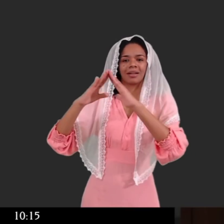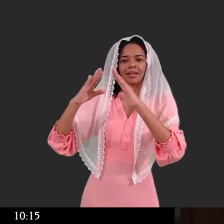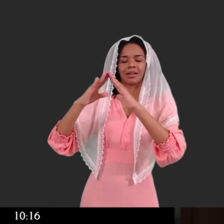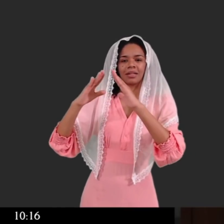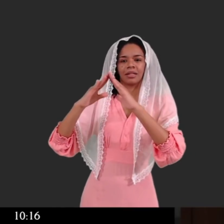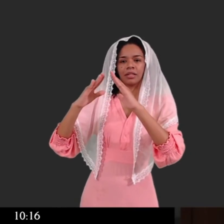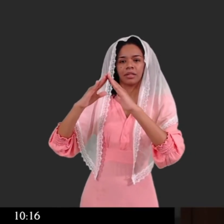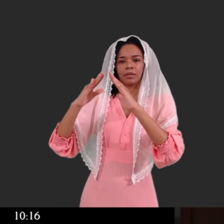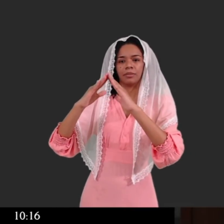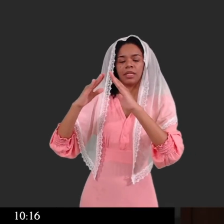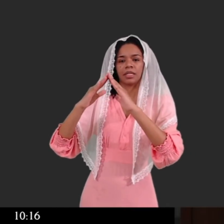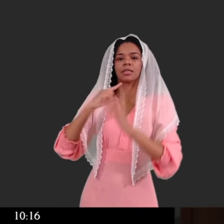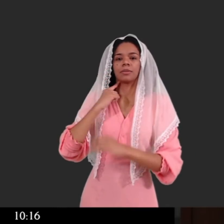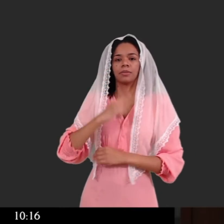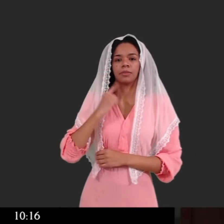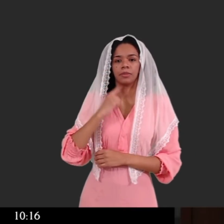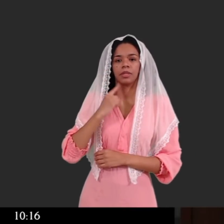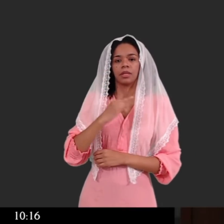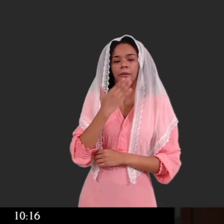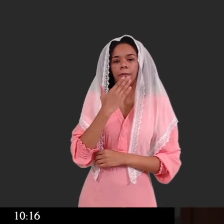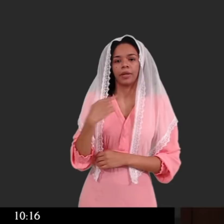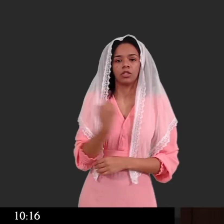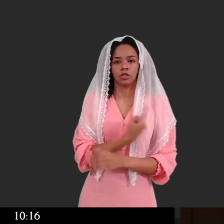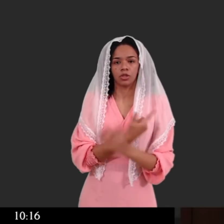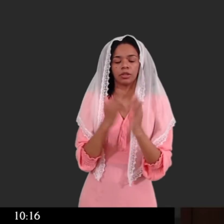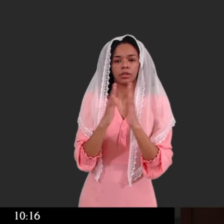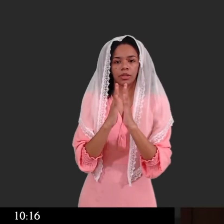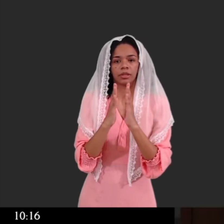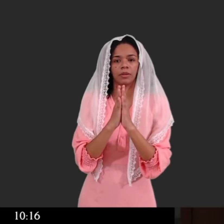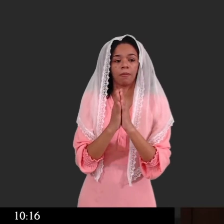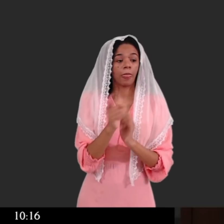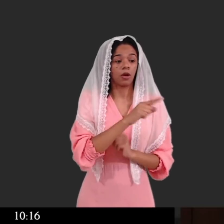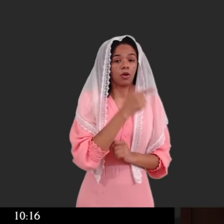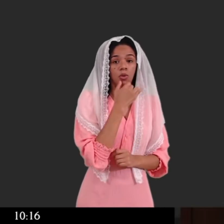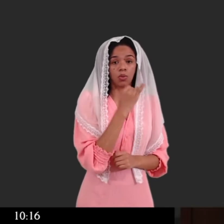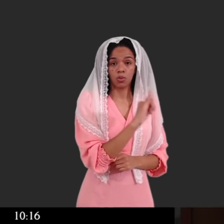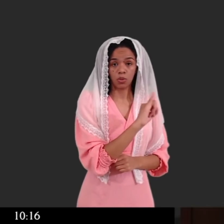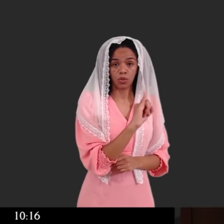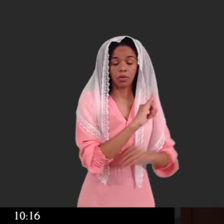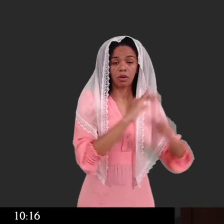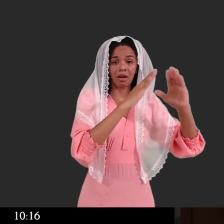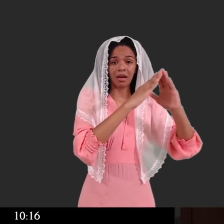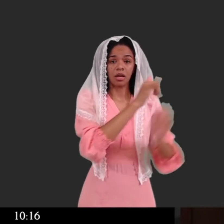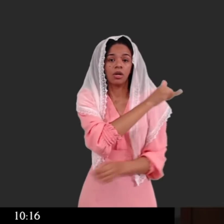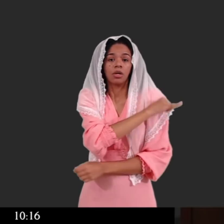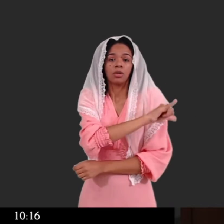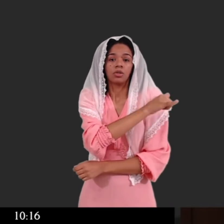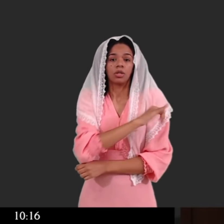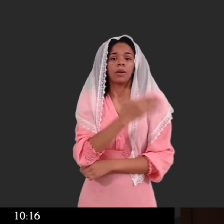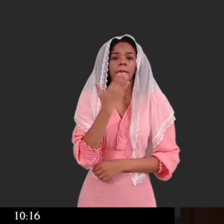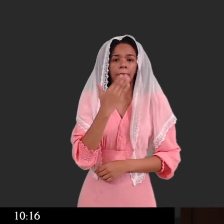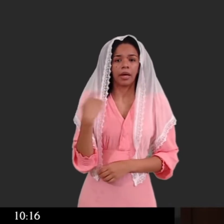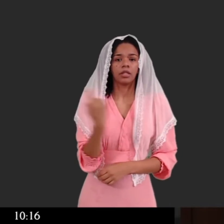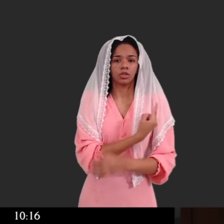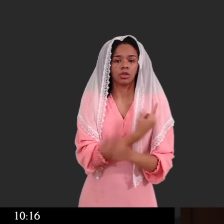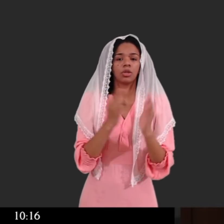uma cirurgia. Irmão Manuel, cooperador de Jacarepaguá, no Rio, está na UTI, pede orações. Irmão